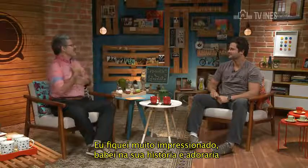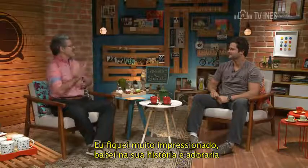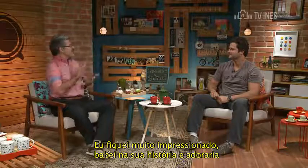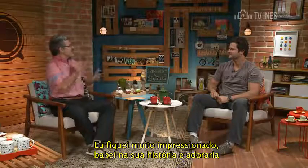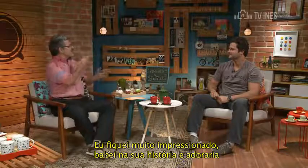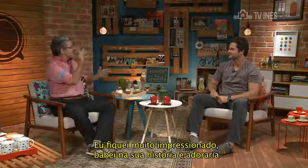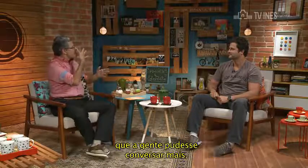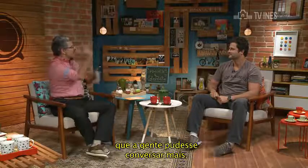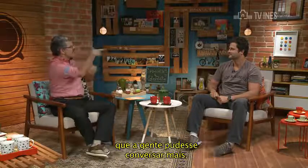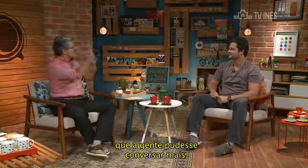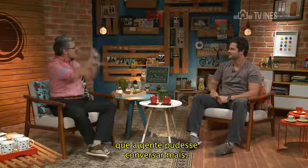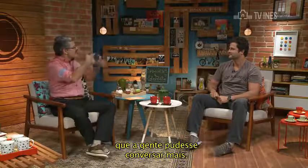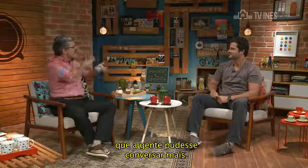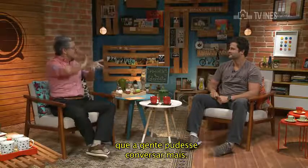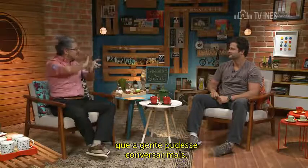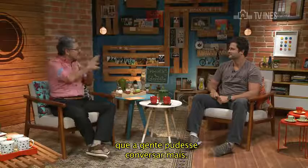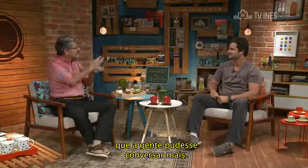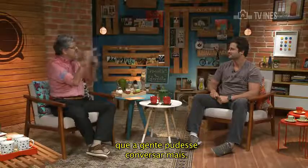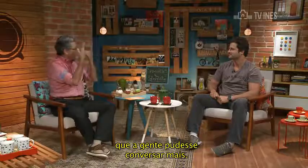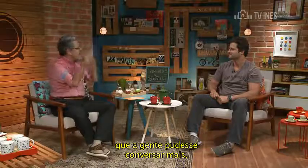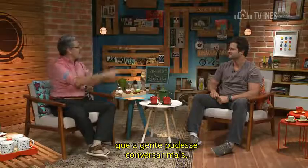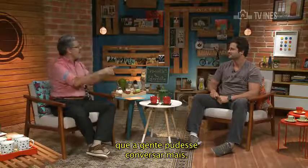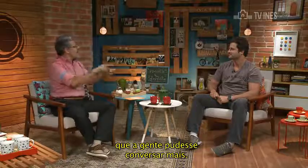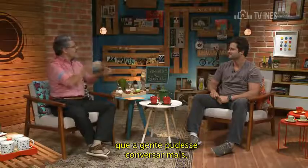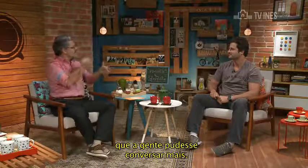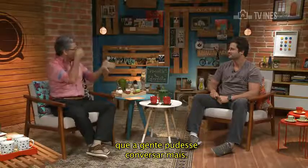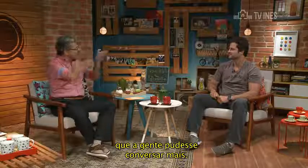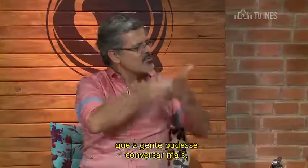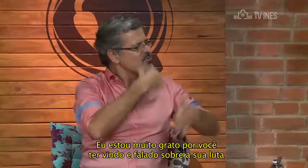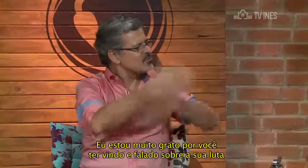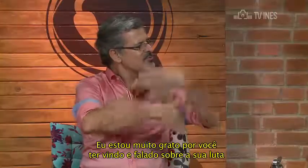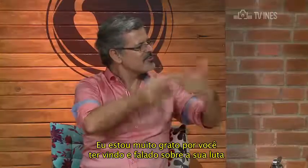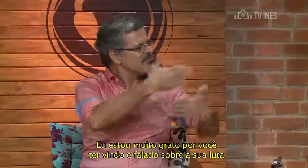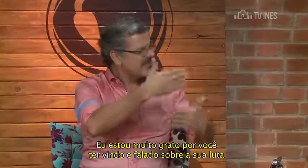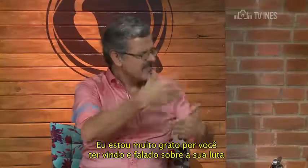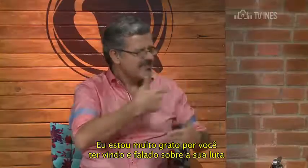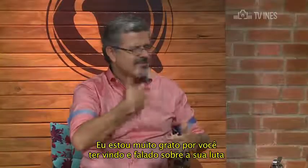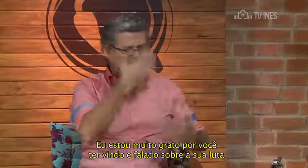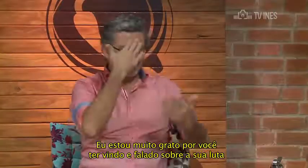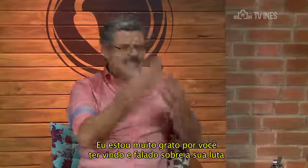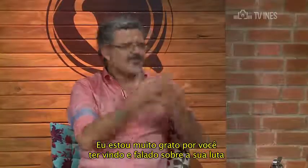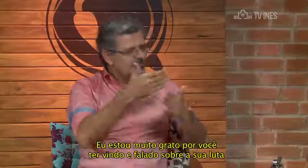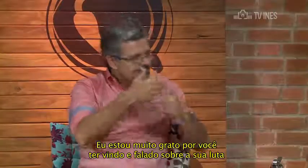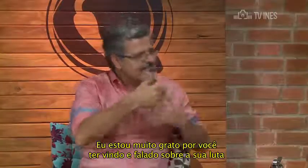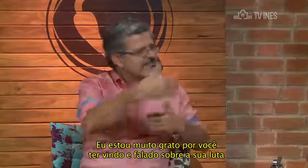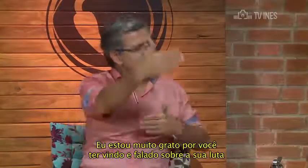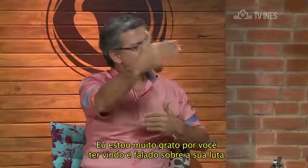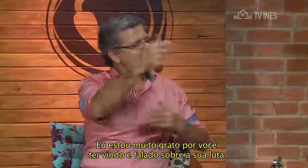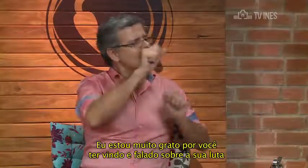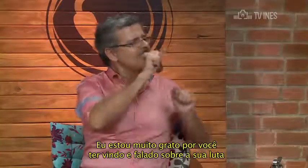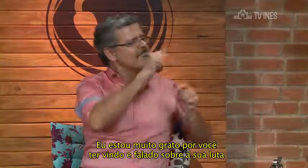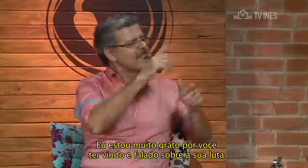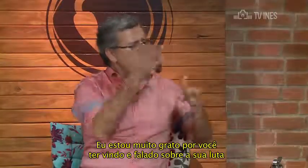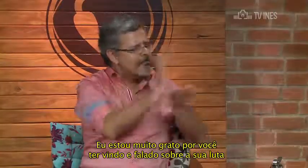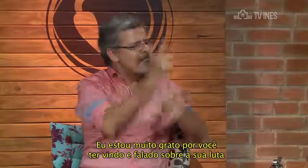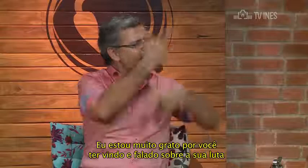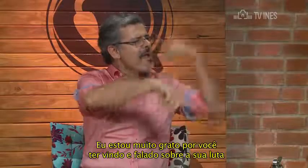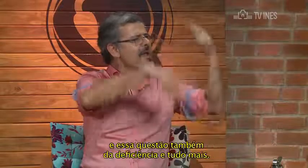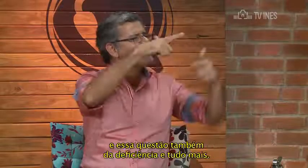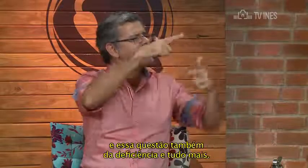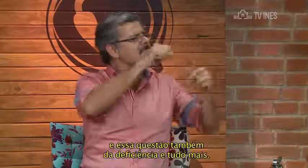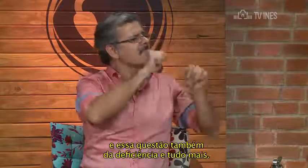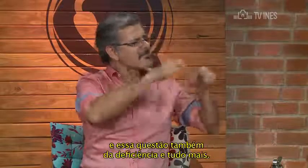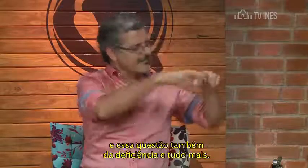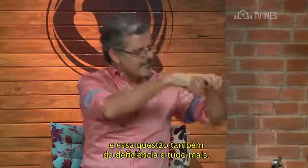e adoraria que a gente pudesse conversar mais. Eu estou muito grato por você ter vindo e falado sobre a sua luta e